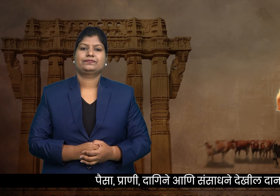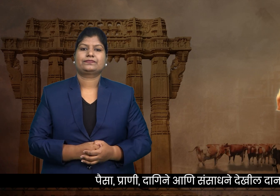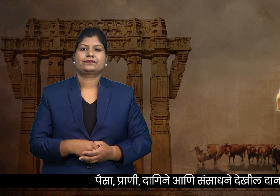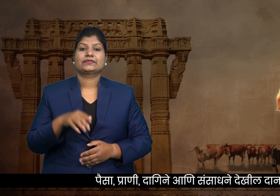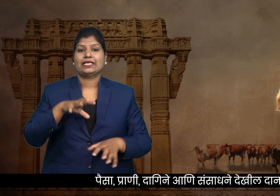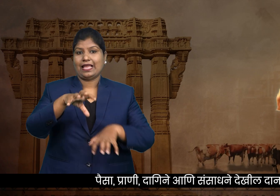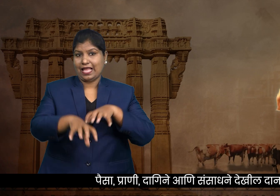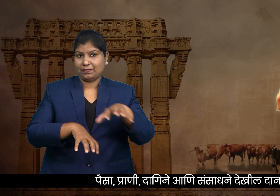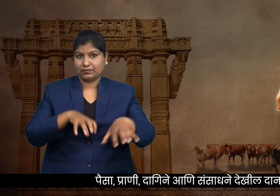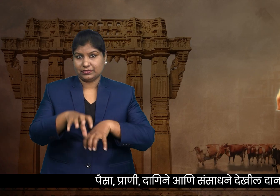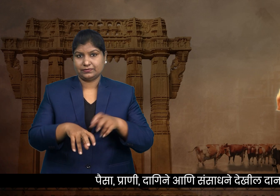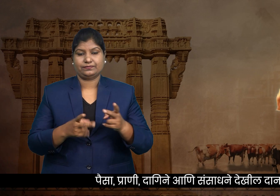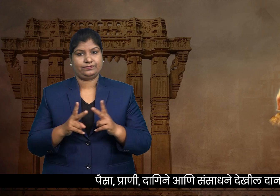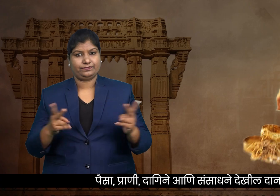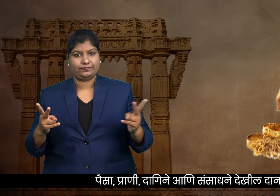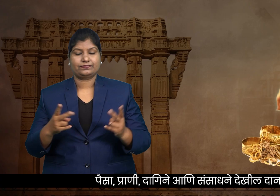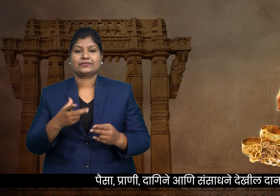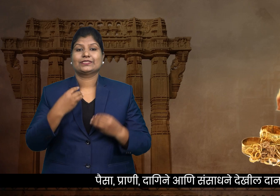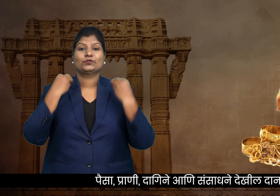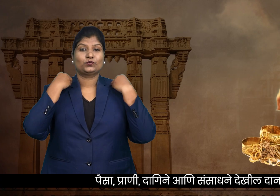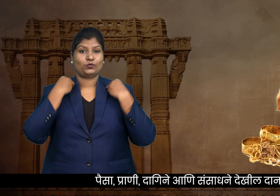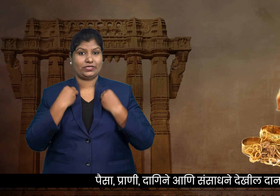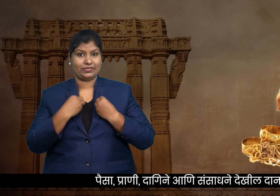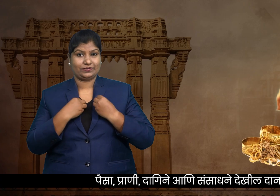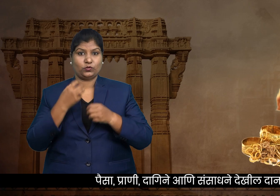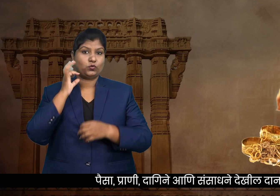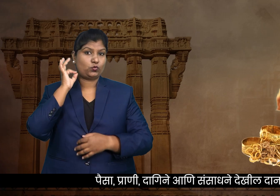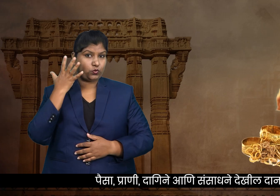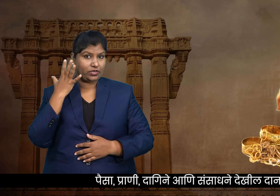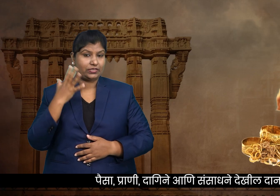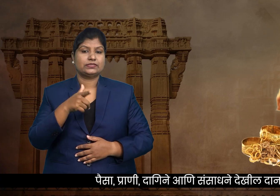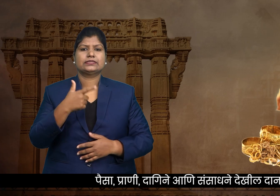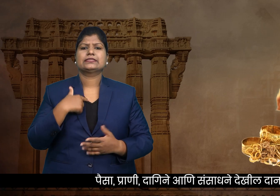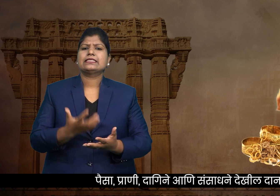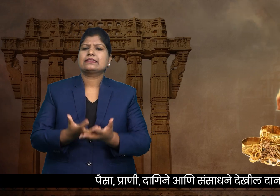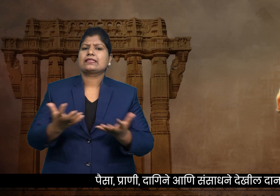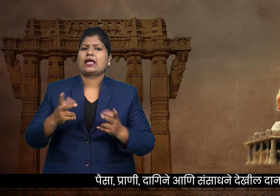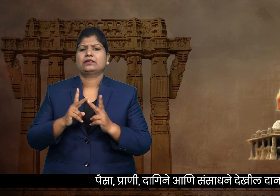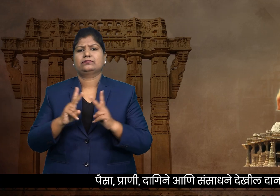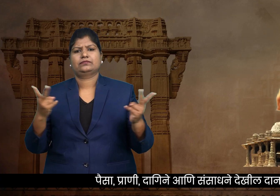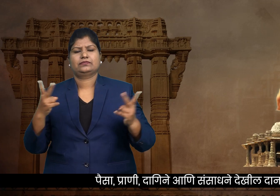जमीन, पैसा, प्राणी, दागिने आणि संसाधने देखील दान केली.